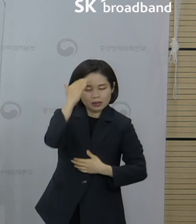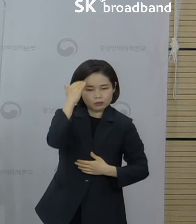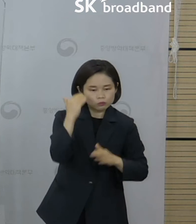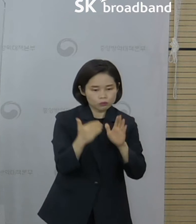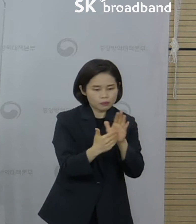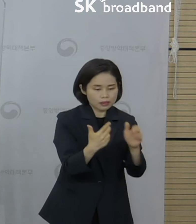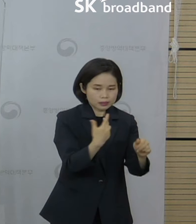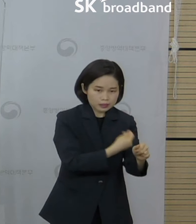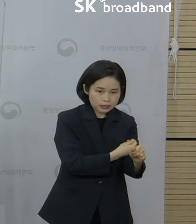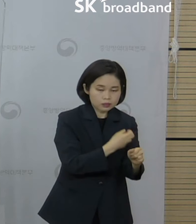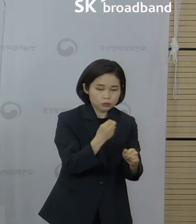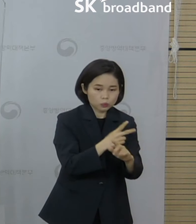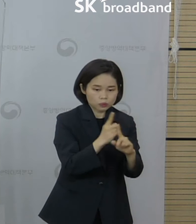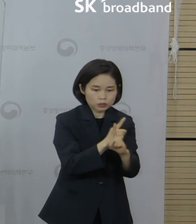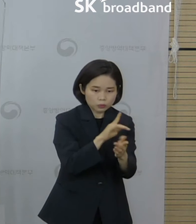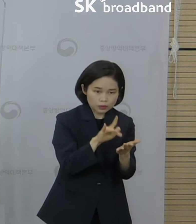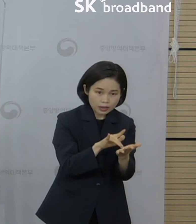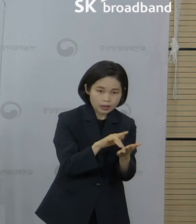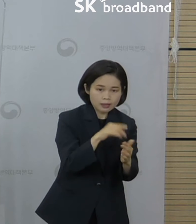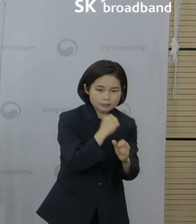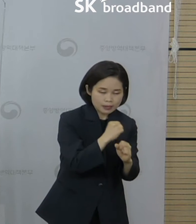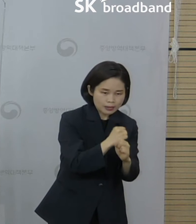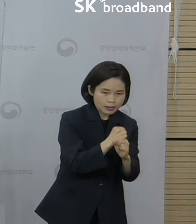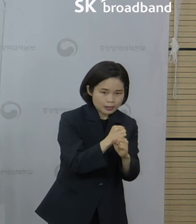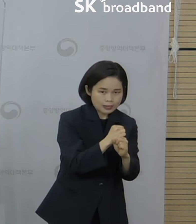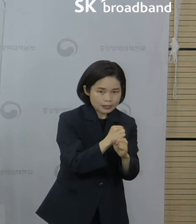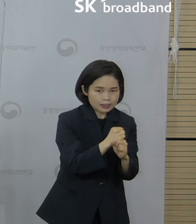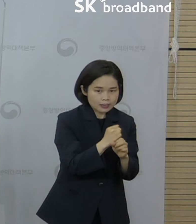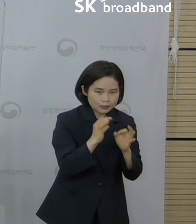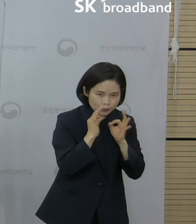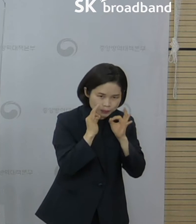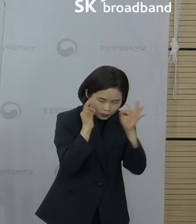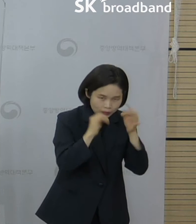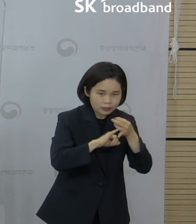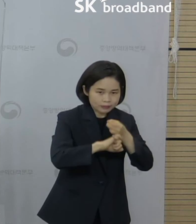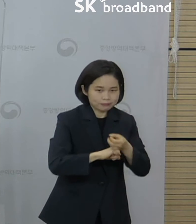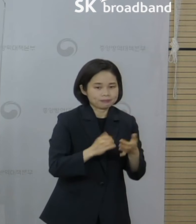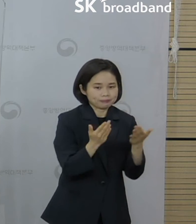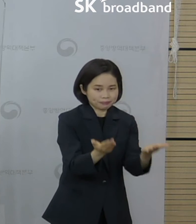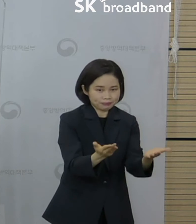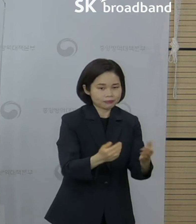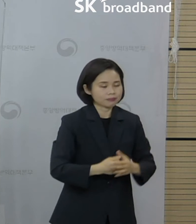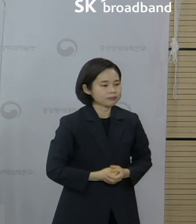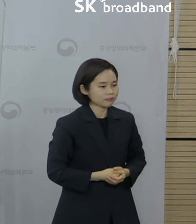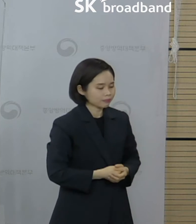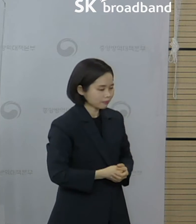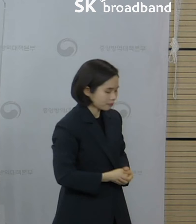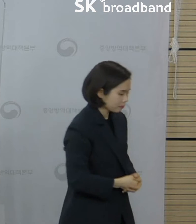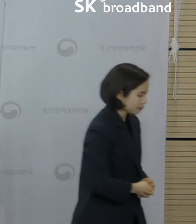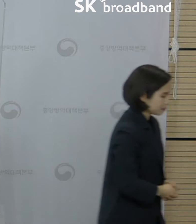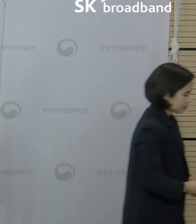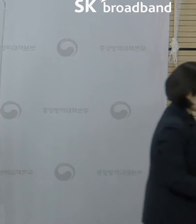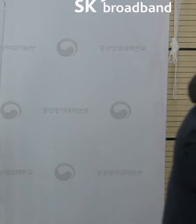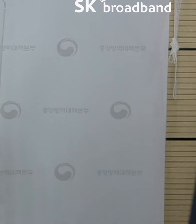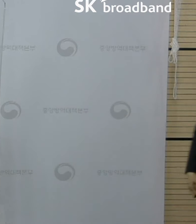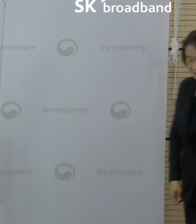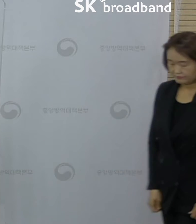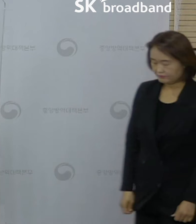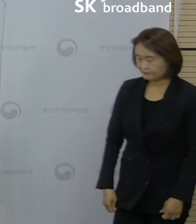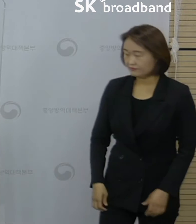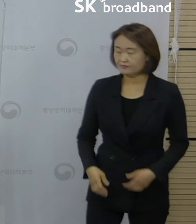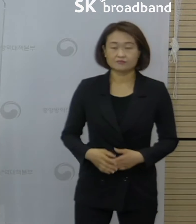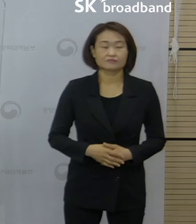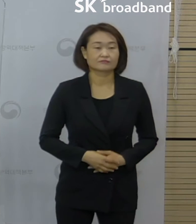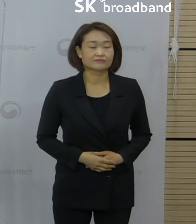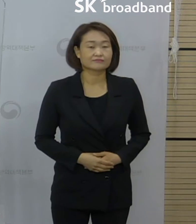또 치료제 개발에도 더욱 박차를 가하겠습니다. 네, 지금부터 기자님들 질문에 답변 드리는